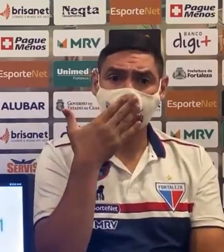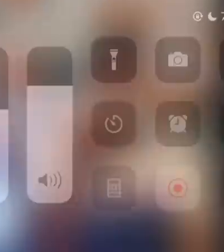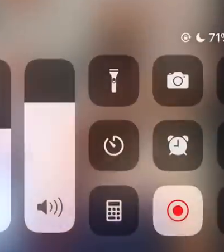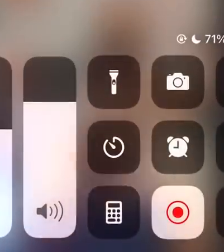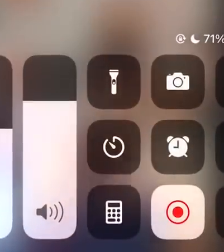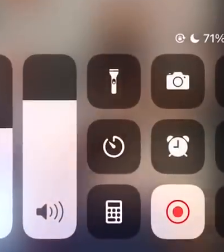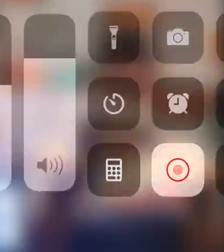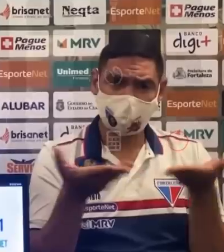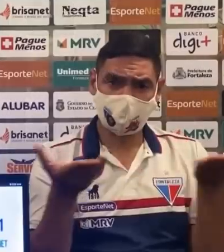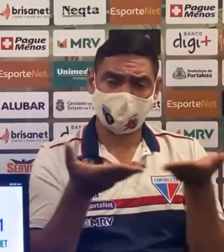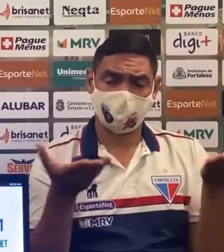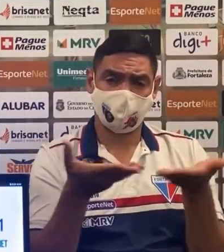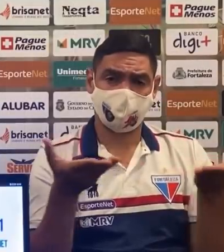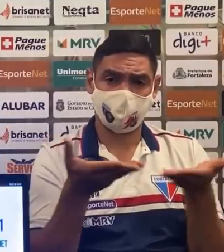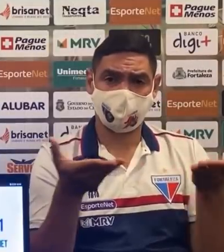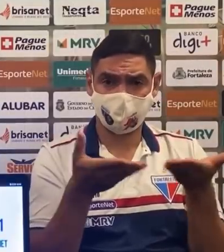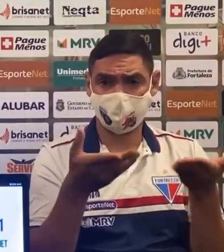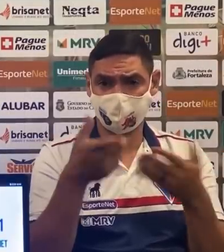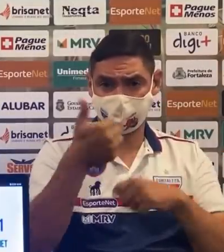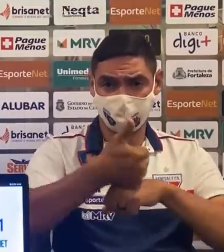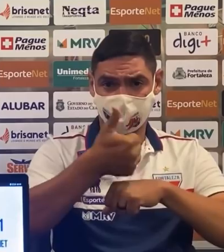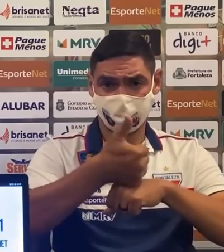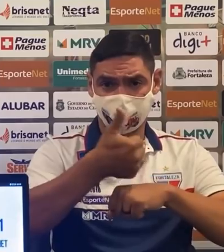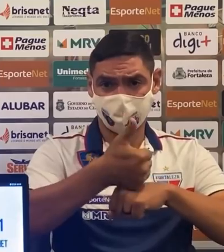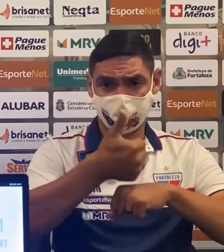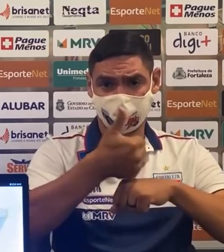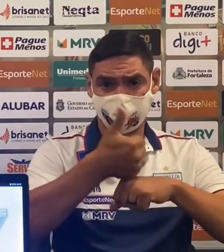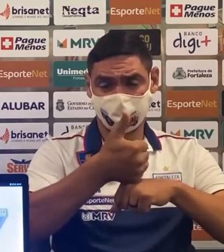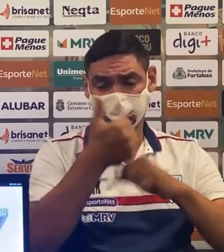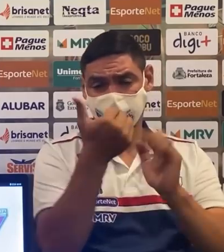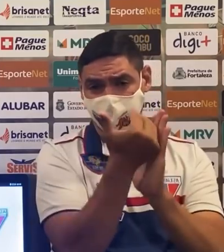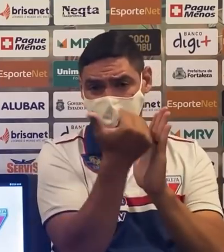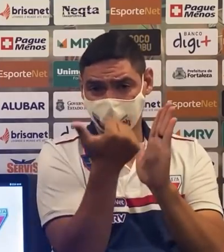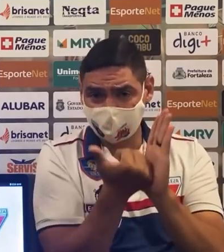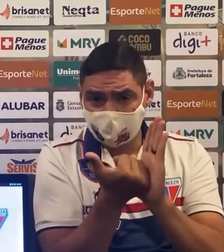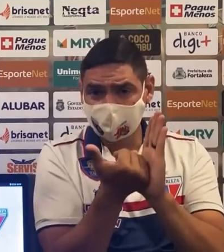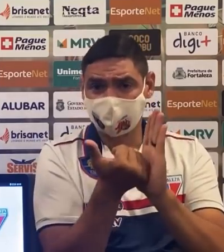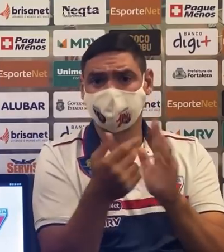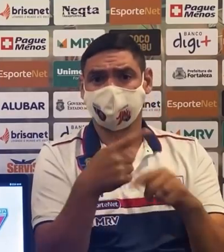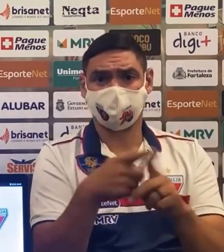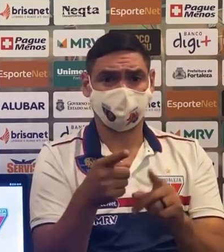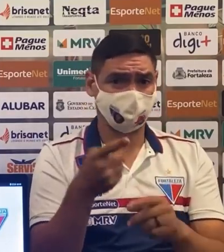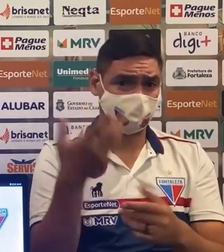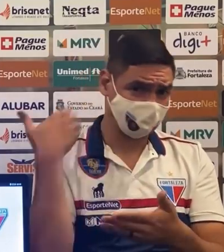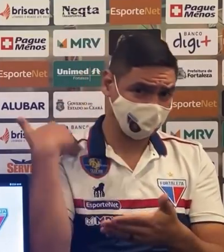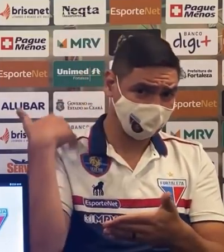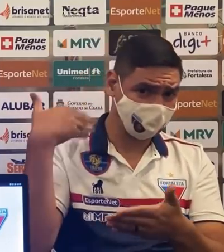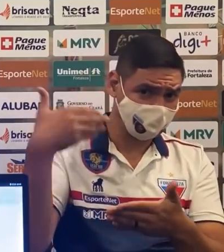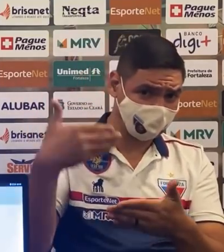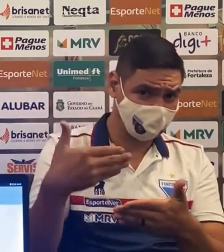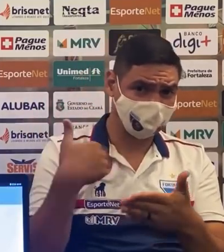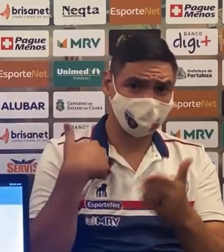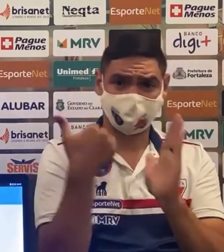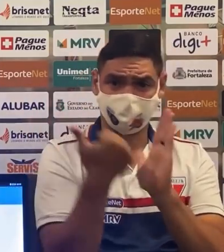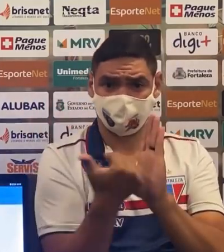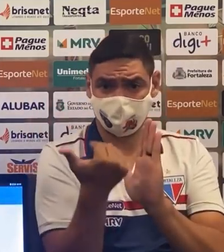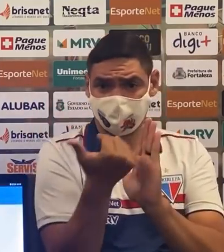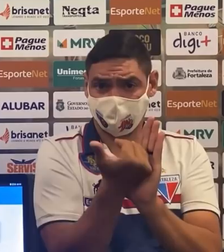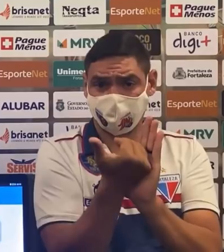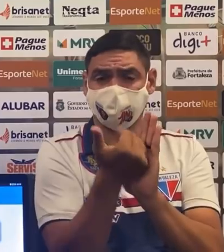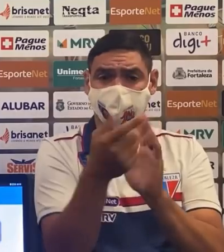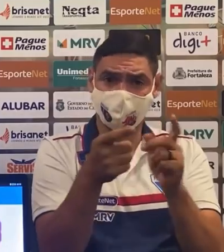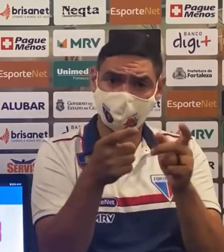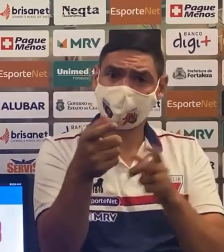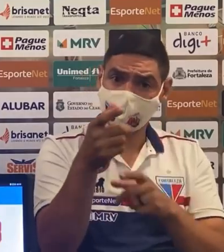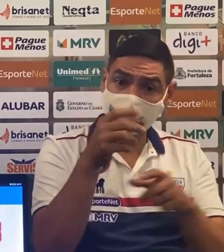fez principalmente no primeiro tempo, um jogo muito abaixo, mas a gente vinha até fazendo alguns bons jogos, tendo algum